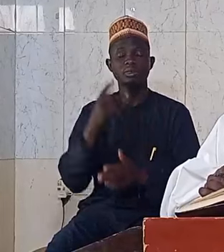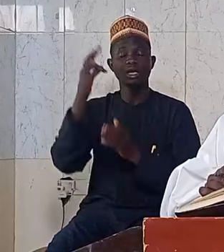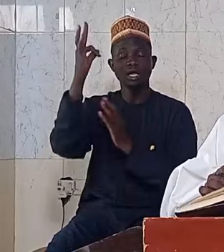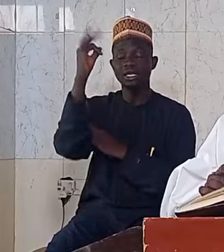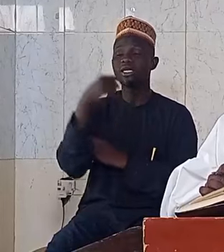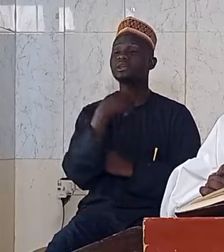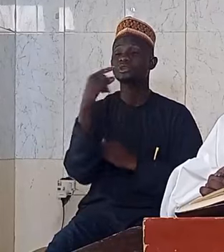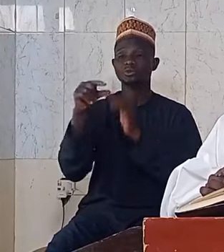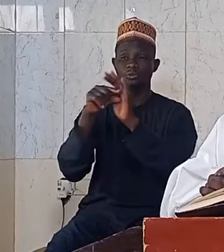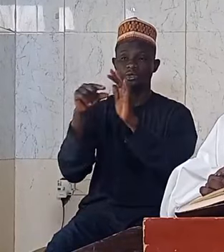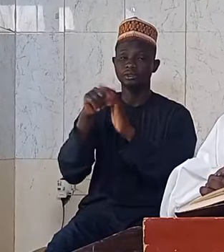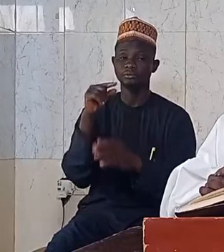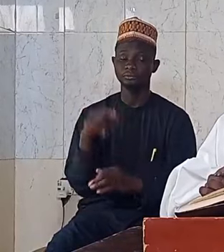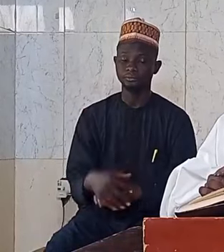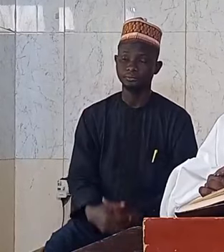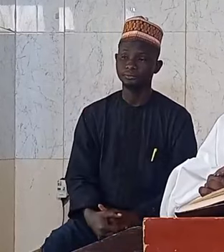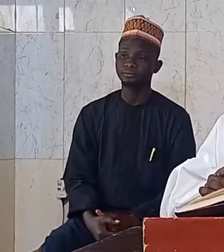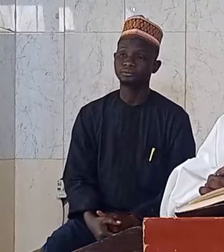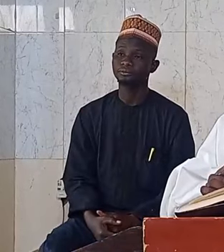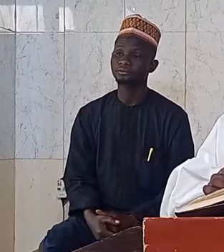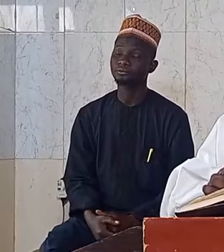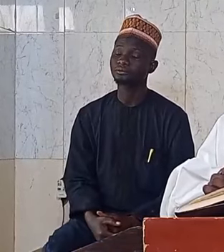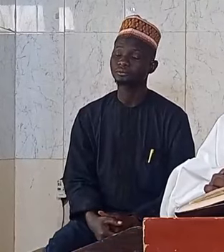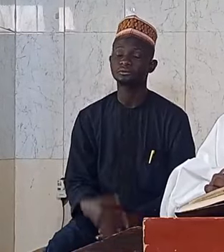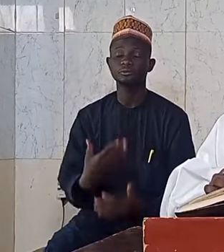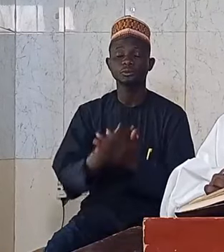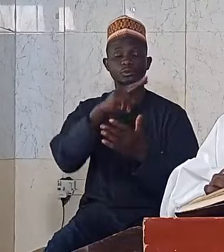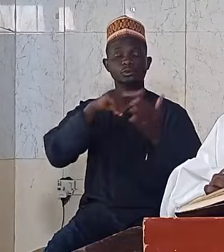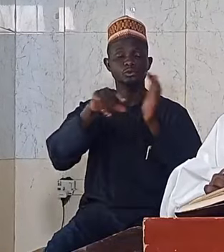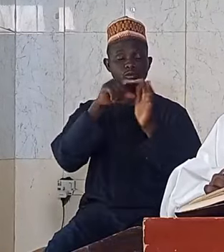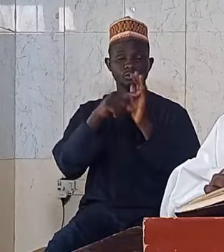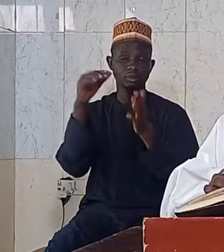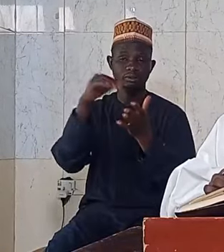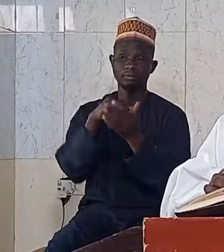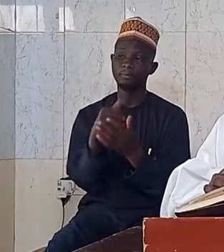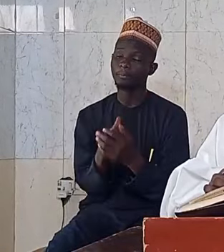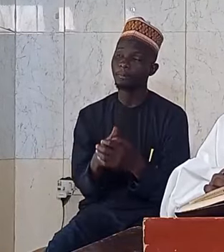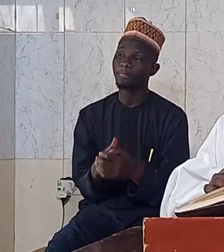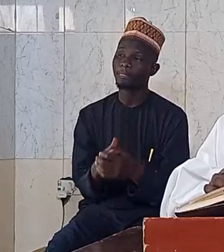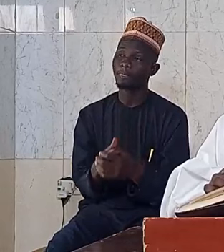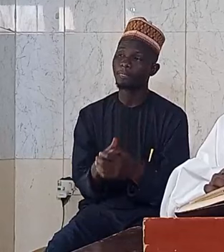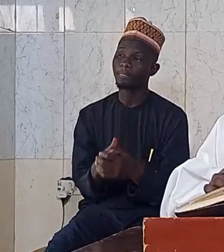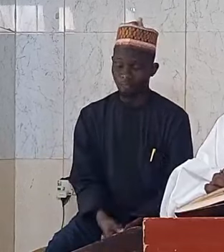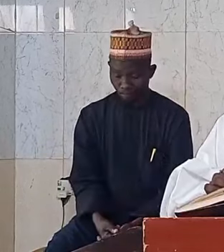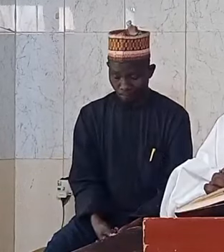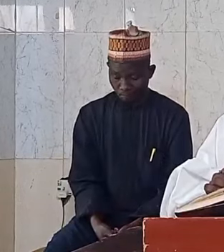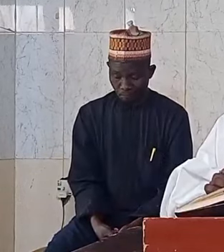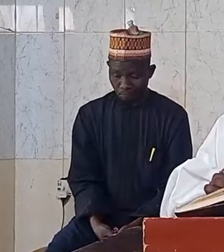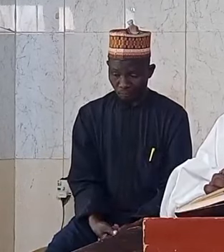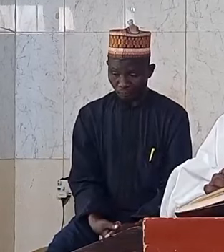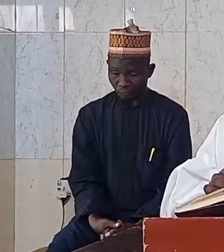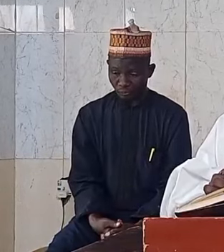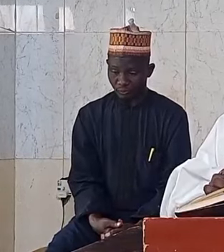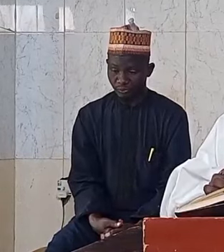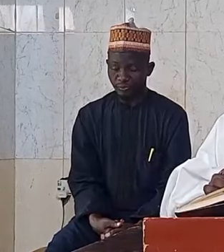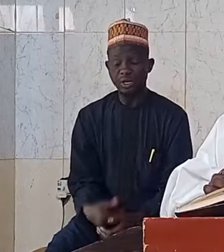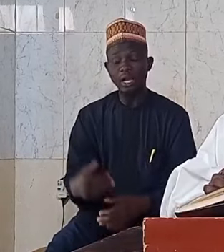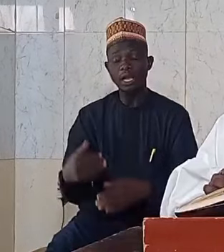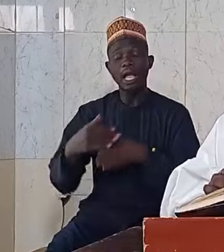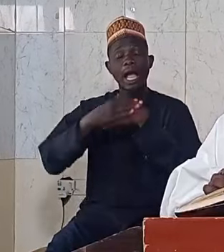تبارك وتعالى وما لكم لا تقاتلون في سبيل الله بايان